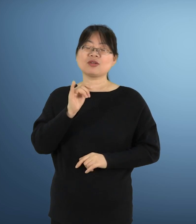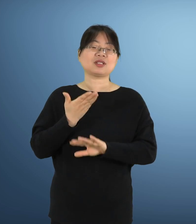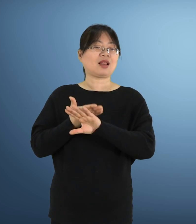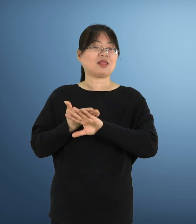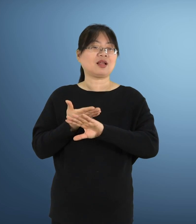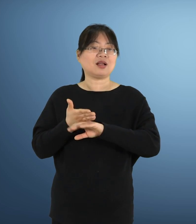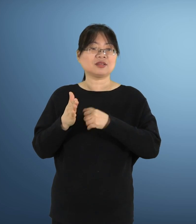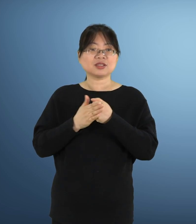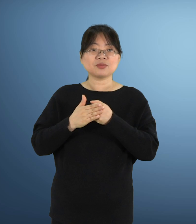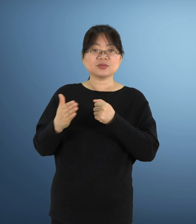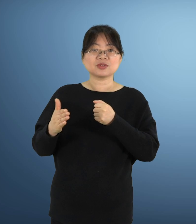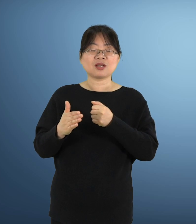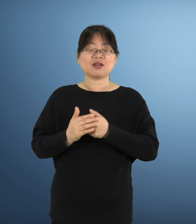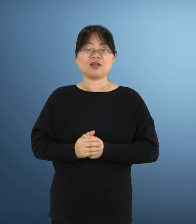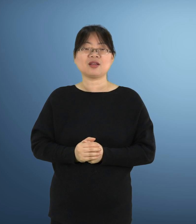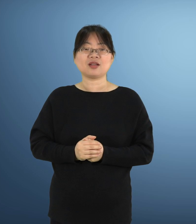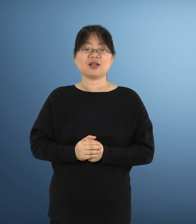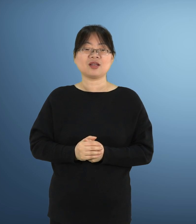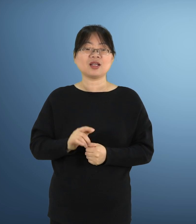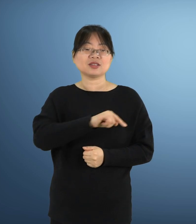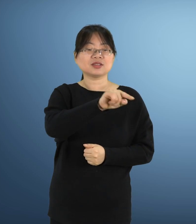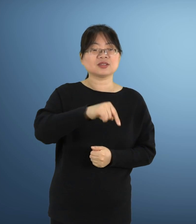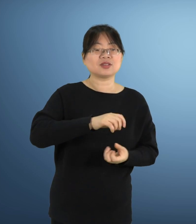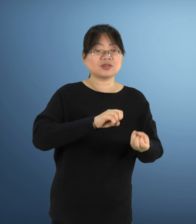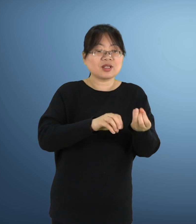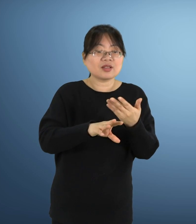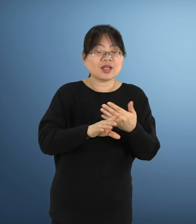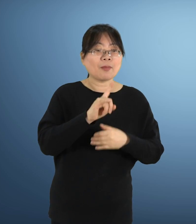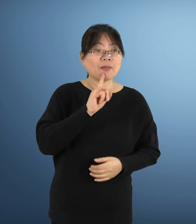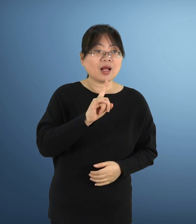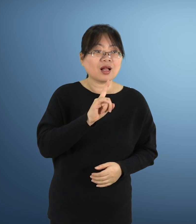그래서 그들이 한마디도 대답 못했어요.